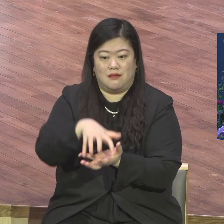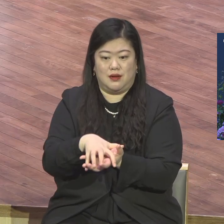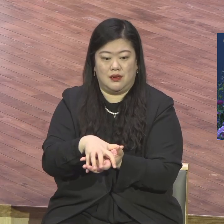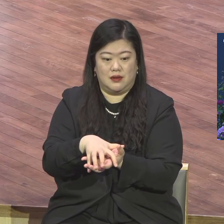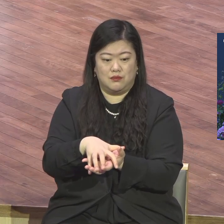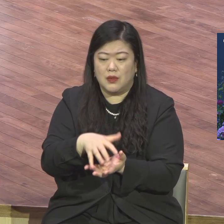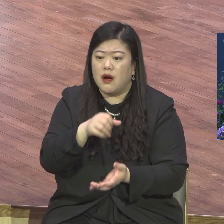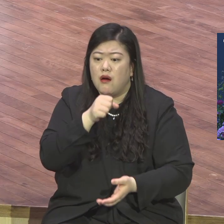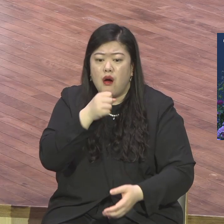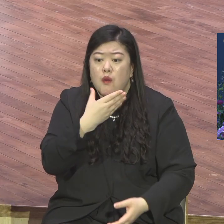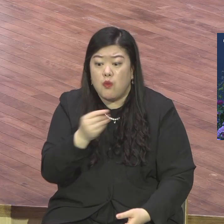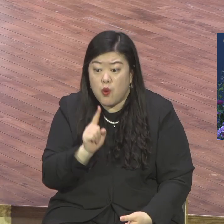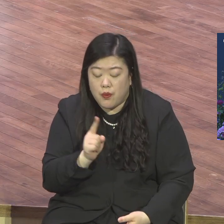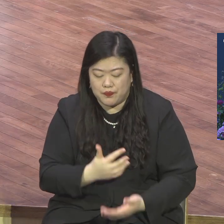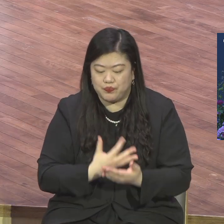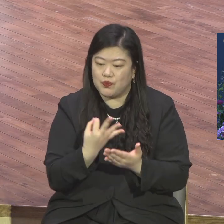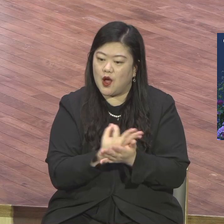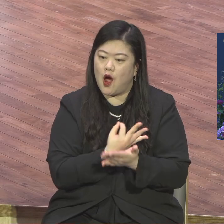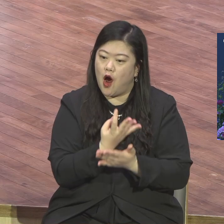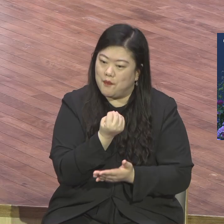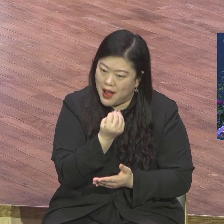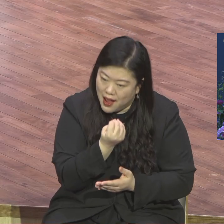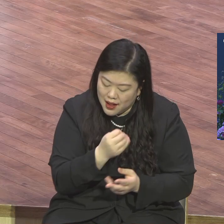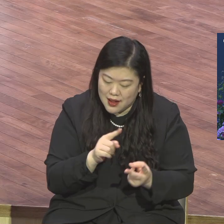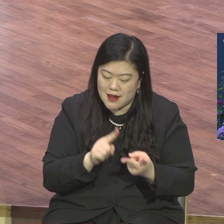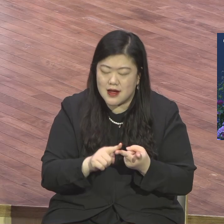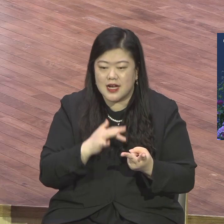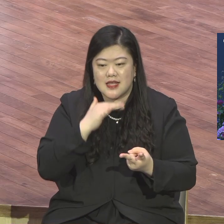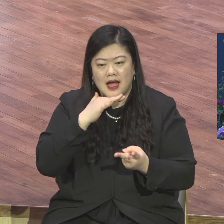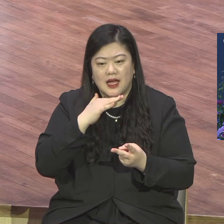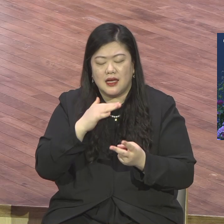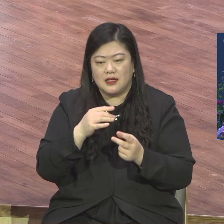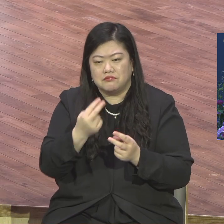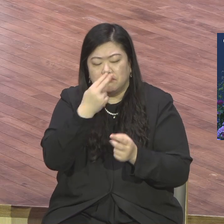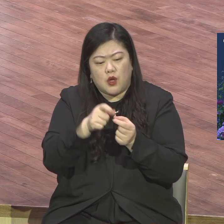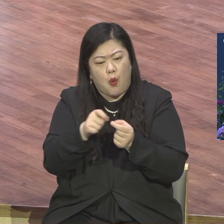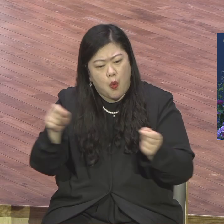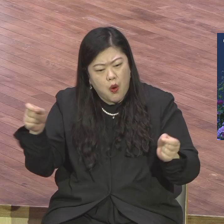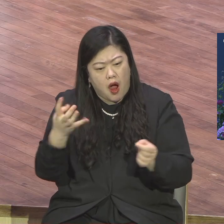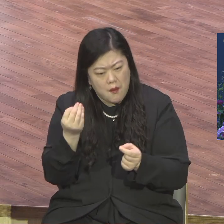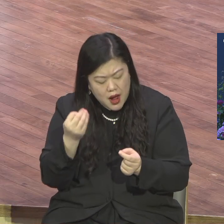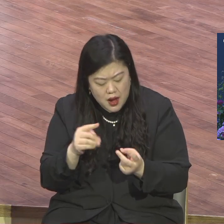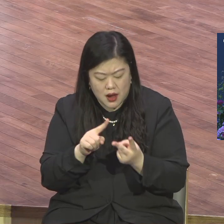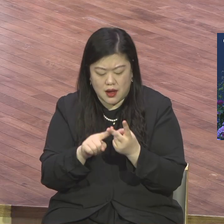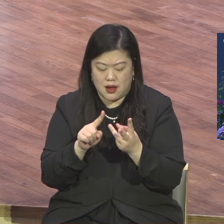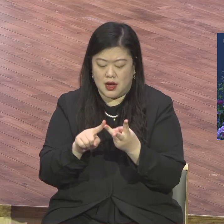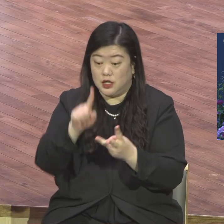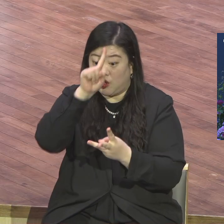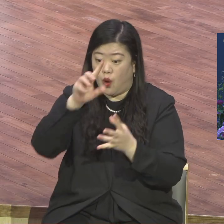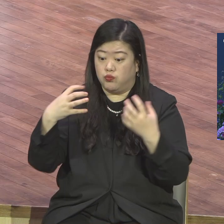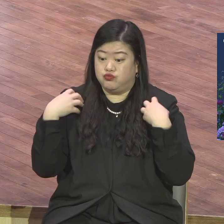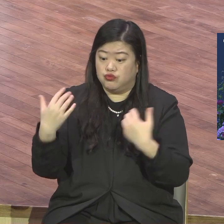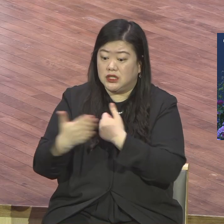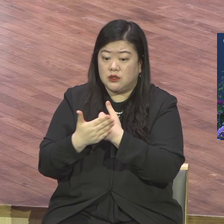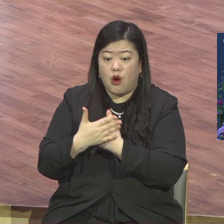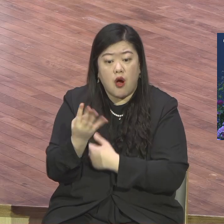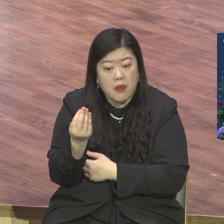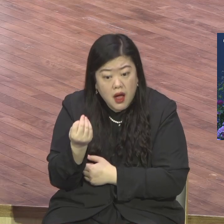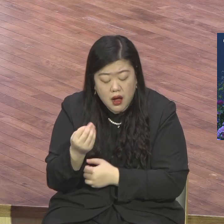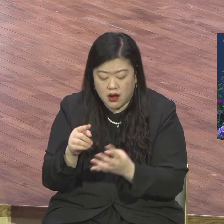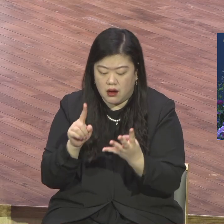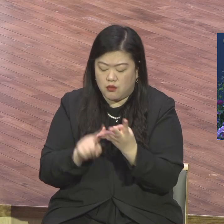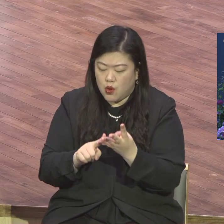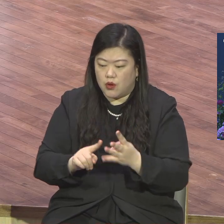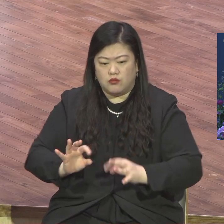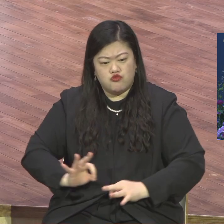소득, 기대 수명, 사회적 지원, 자유, 관용,